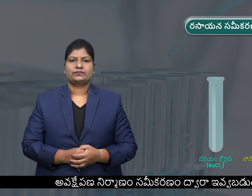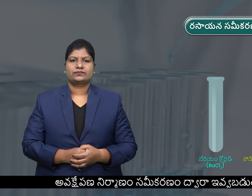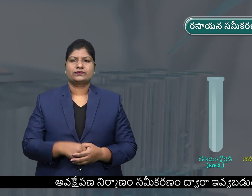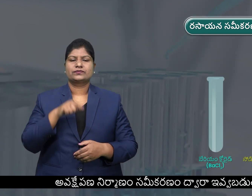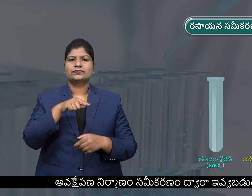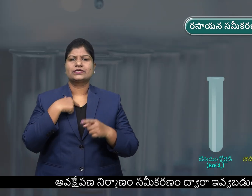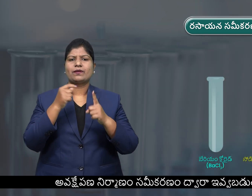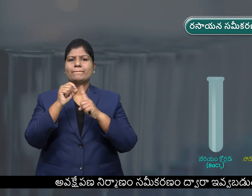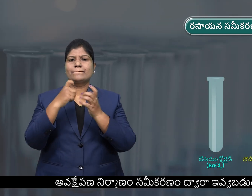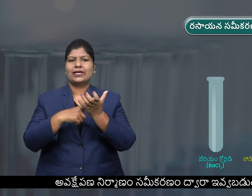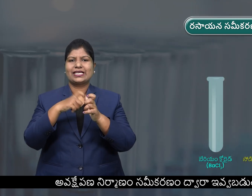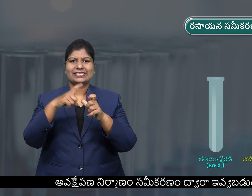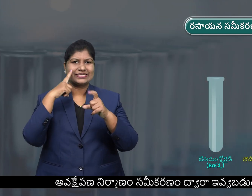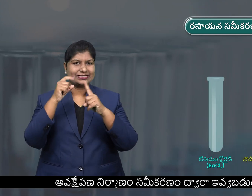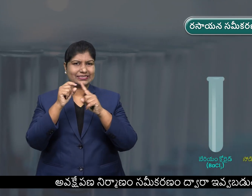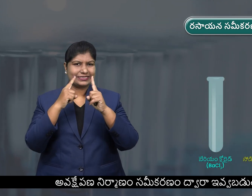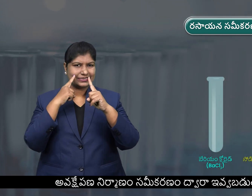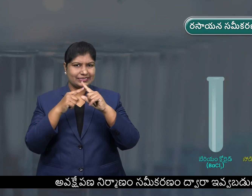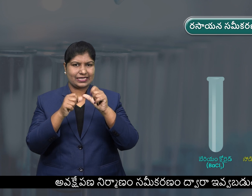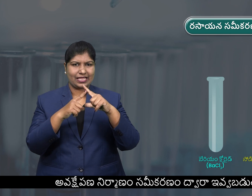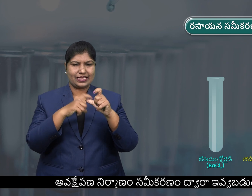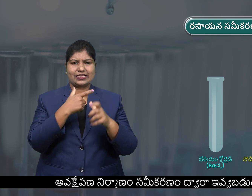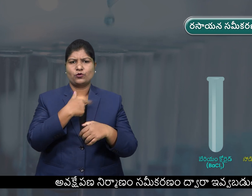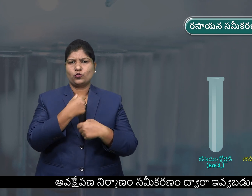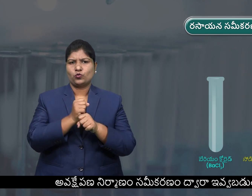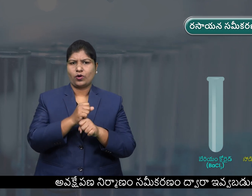అవక్షేపణ నిర్మాణం సమీకరణం ద్వారా ఇవ్వబడుతుంది.